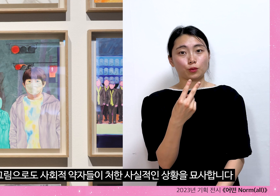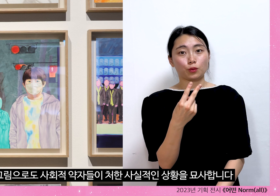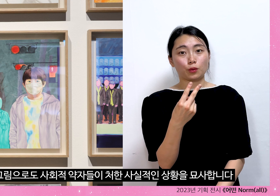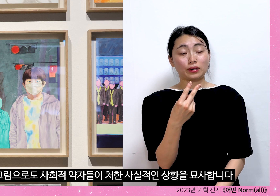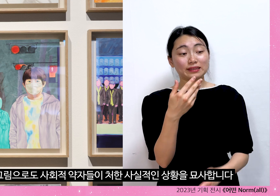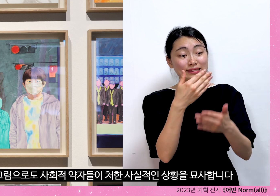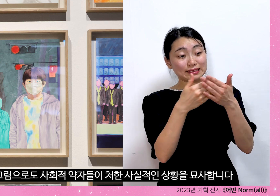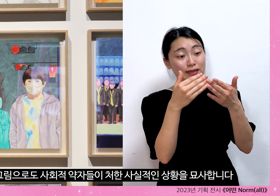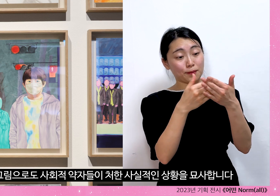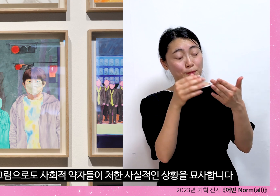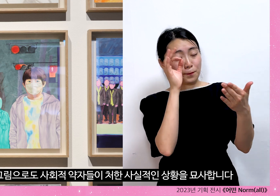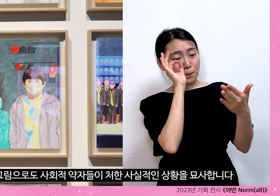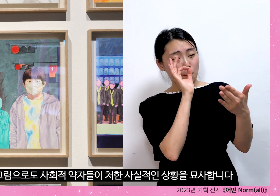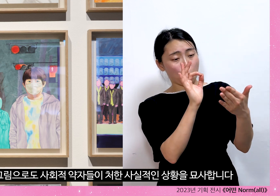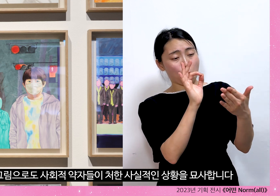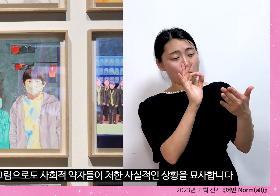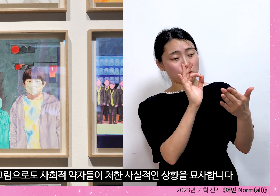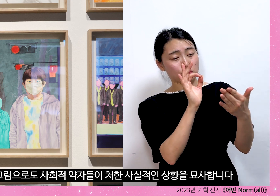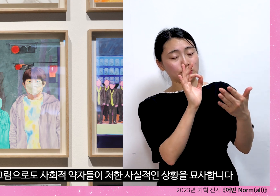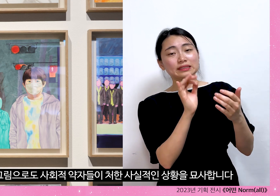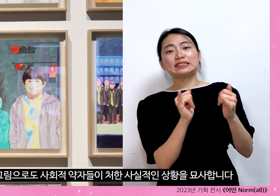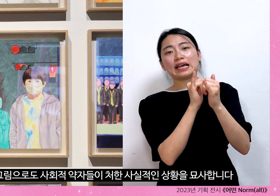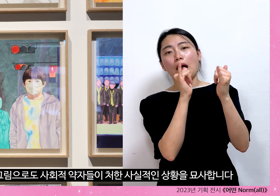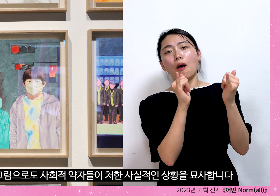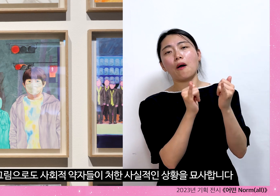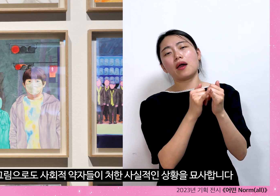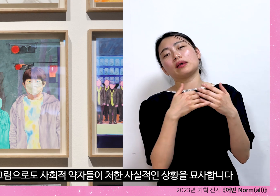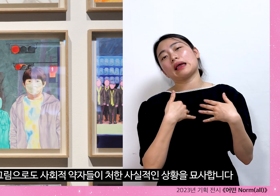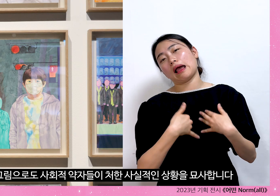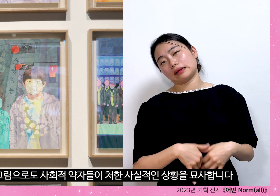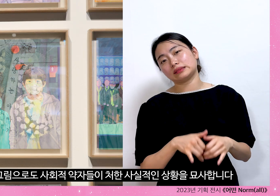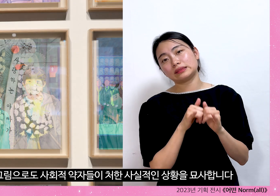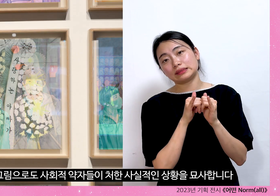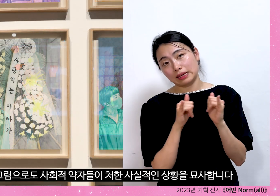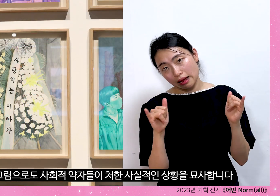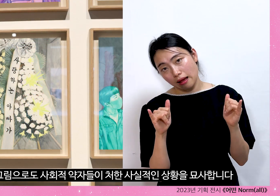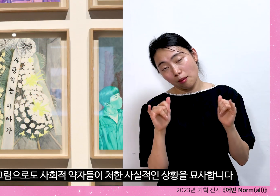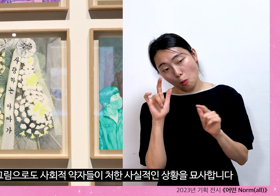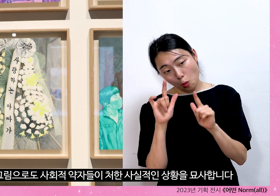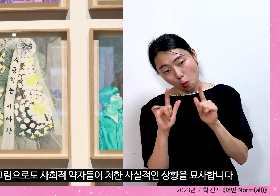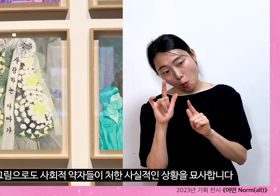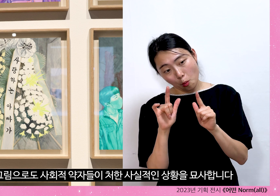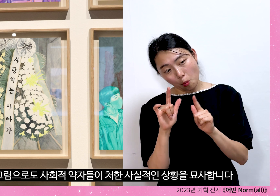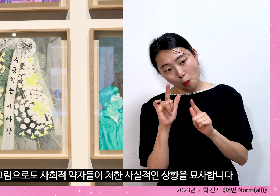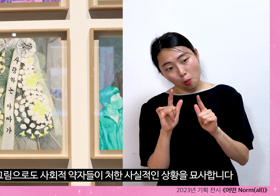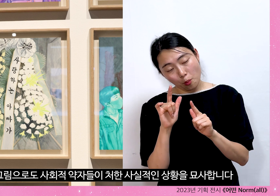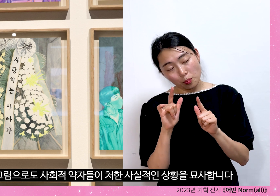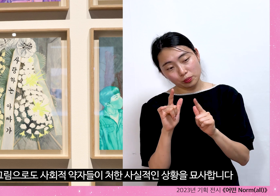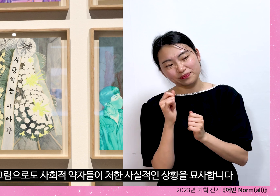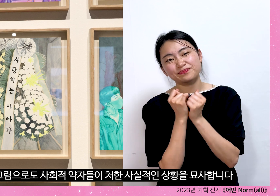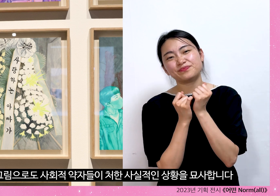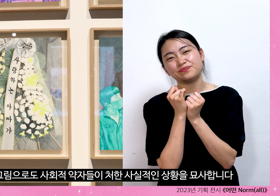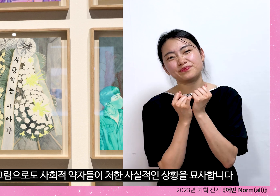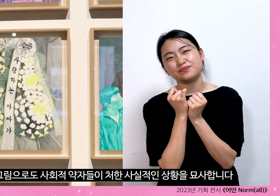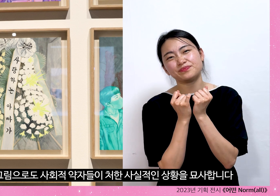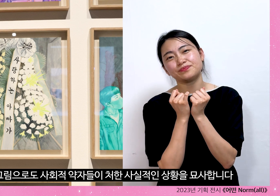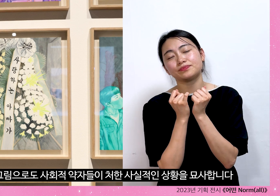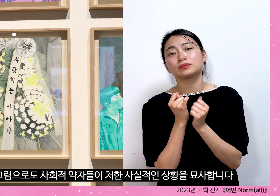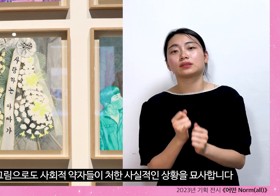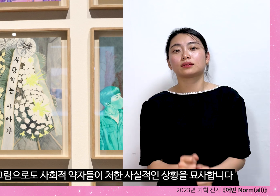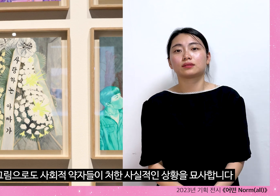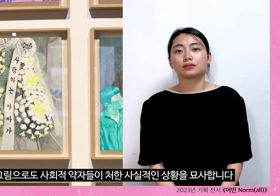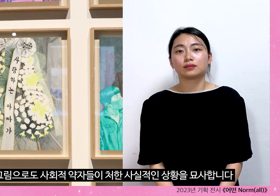작가는 더불어 그림으로도 사회적 약자들이 처한 사실적인 상황을 묘사합니다.